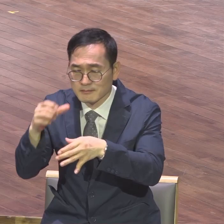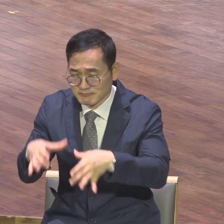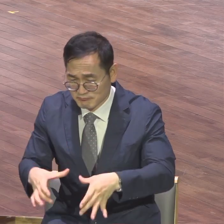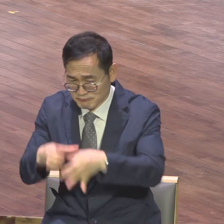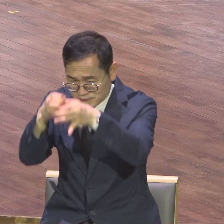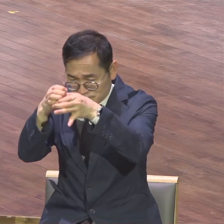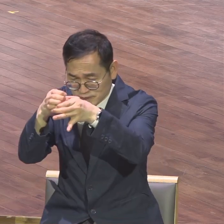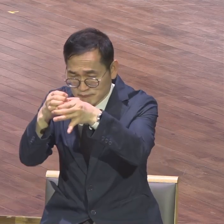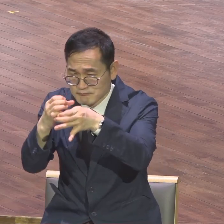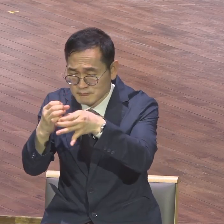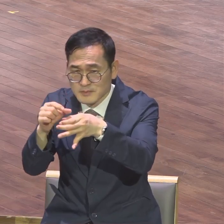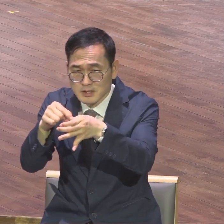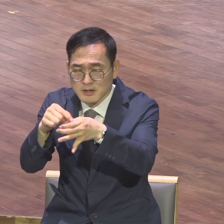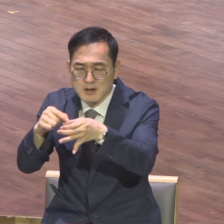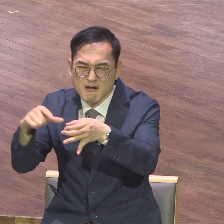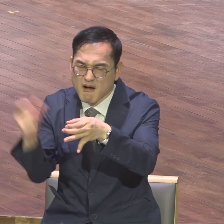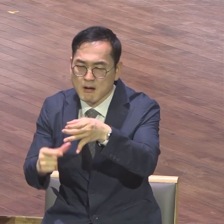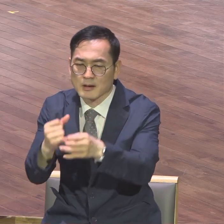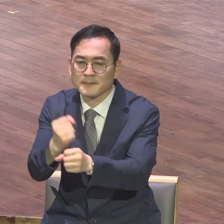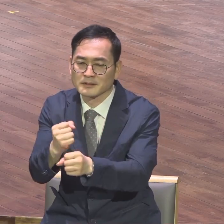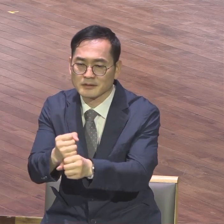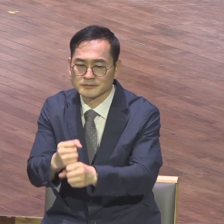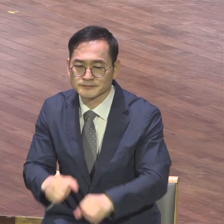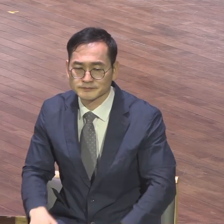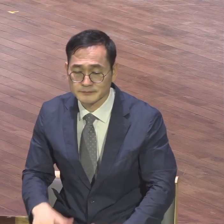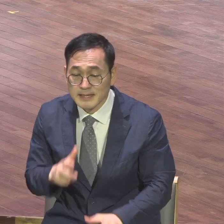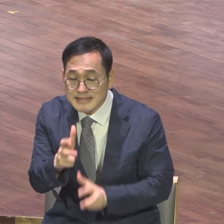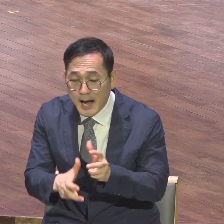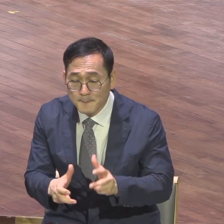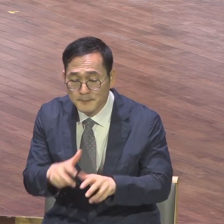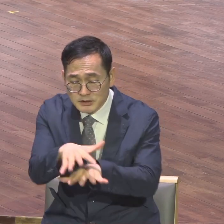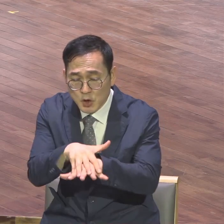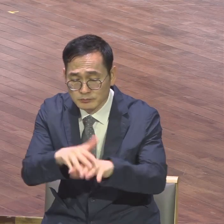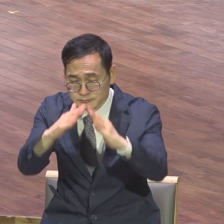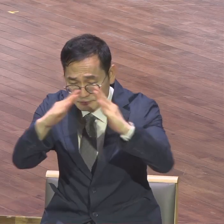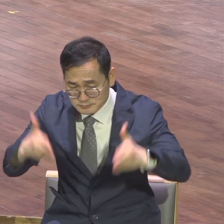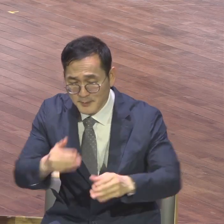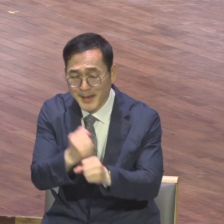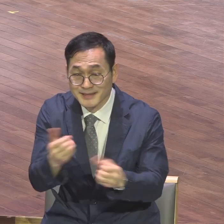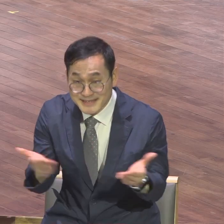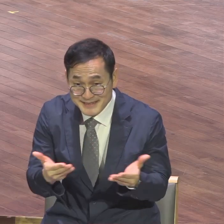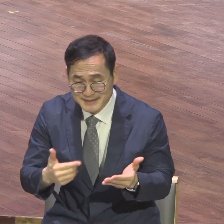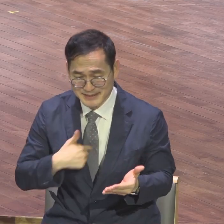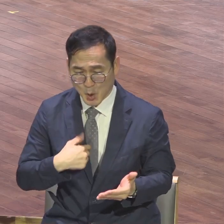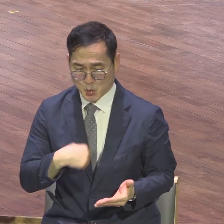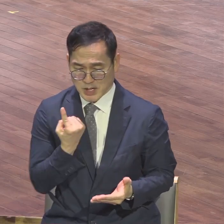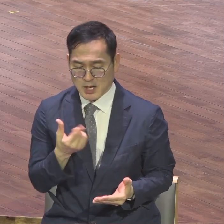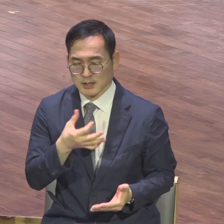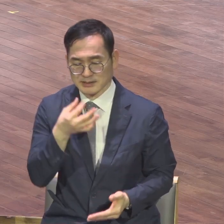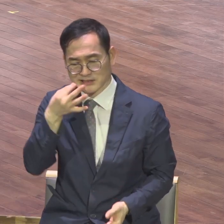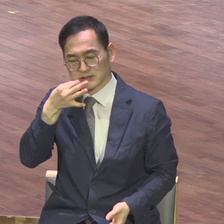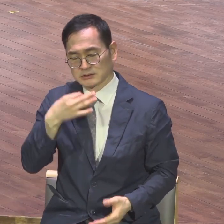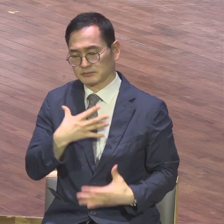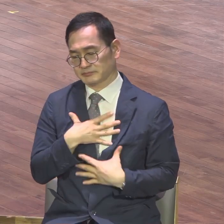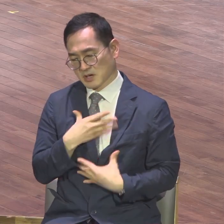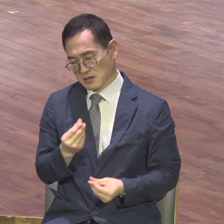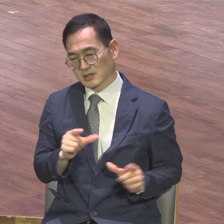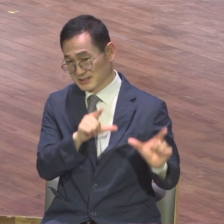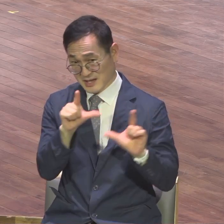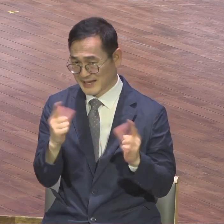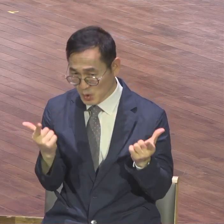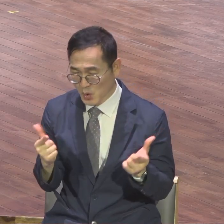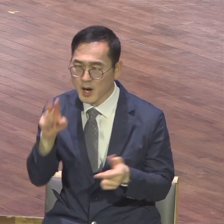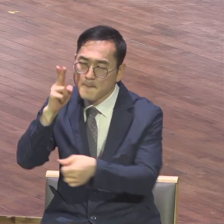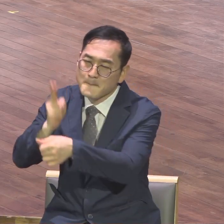사업하고 복음 위해서 이 사업은 내가 먹기 위해서가 아니라 선교를 위해서 이 선교하는 이 선교하는 전도자